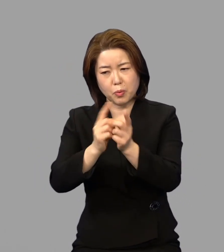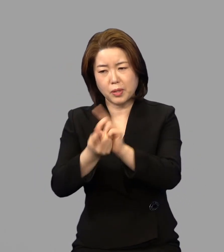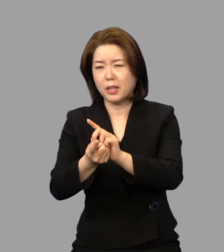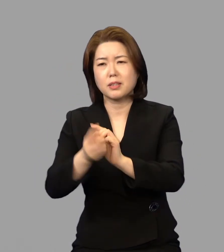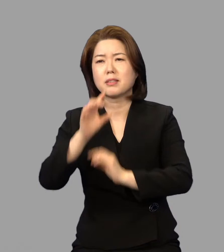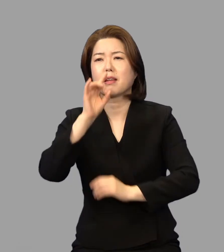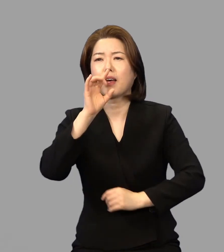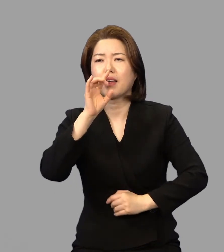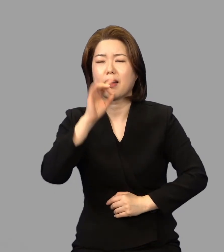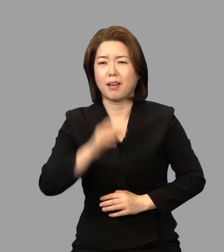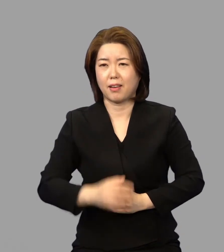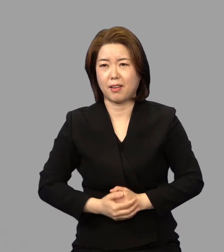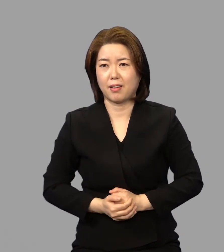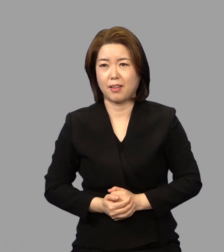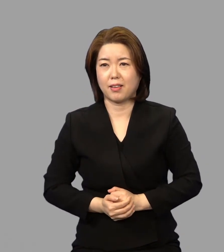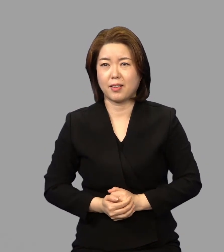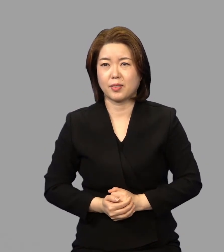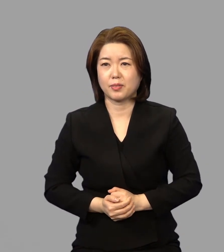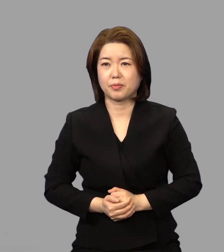없었어요.